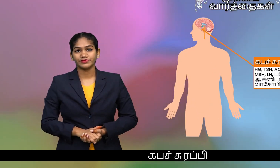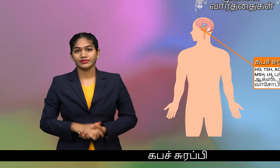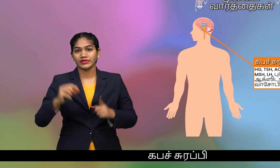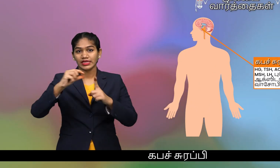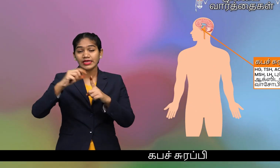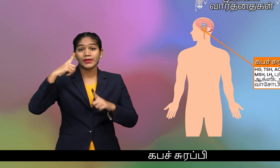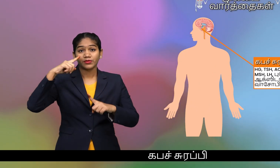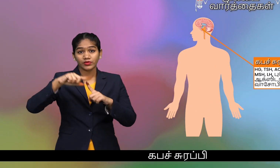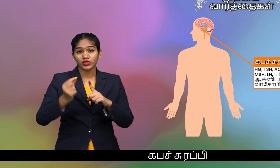கபசுரப்பி,